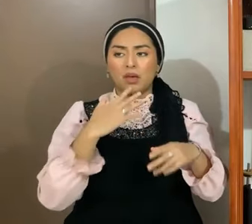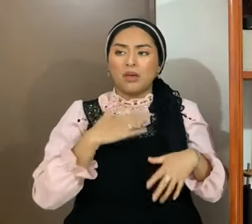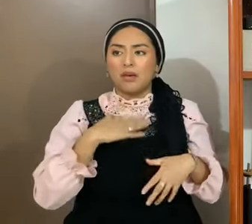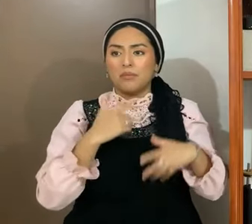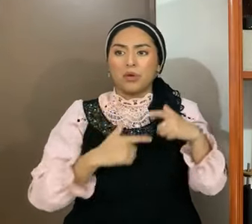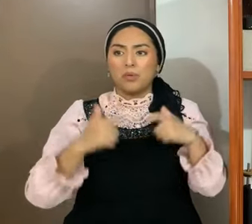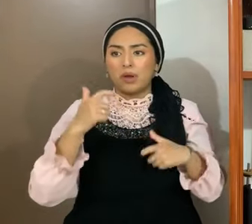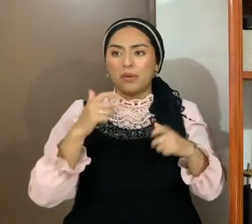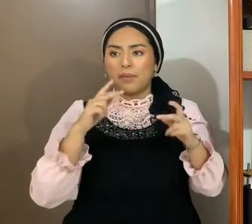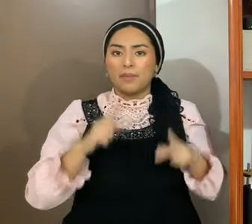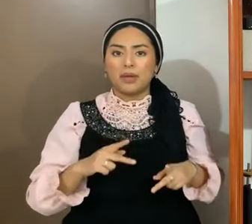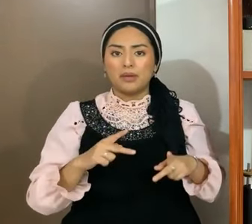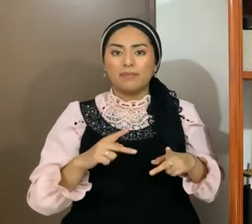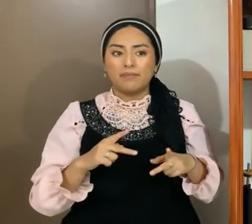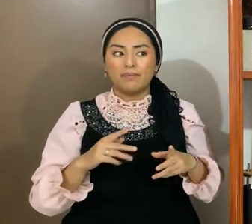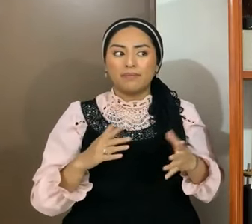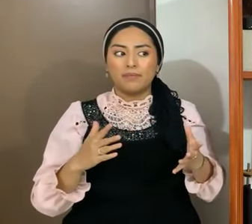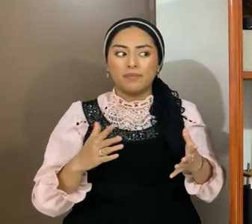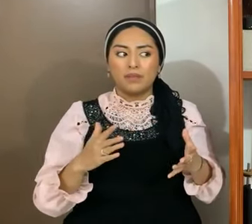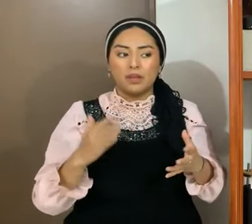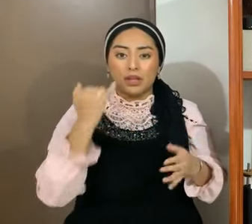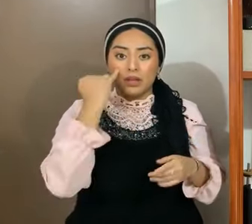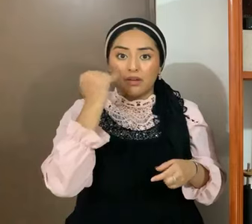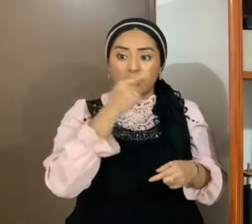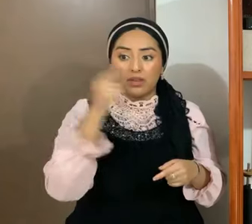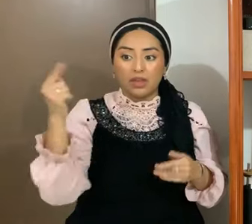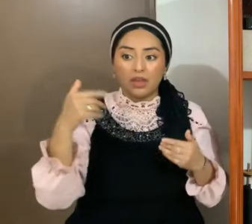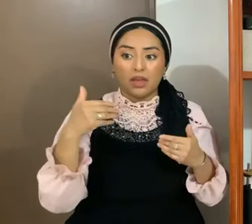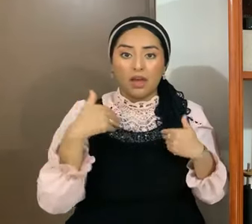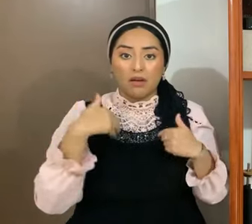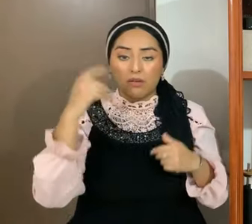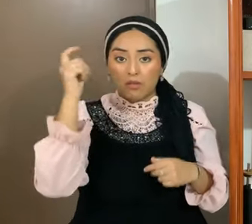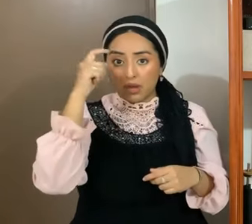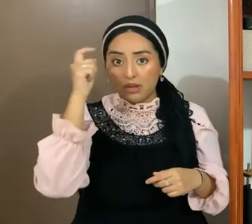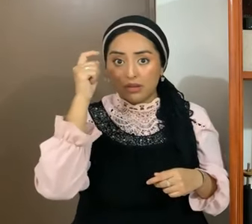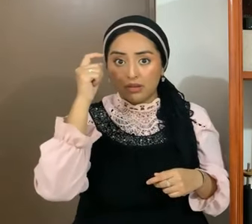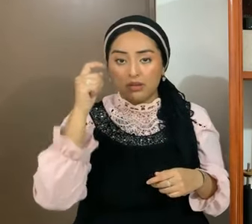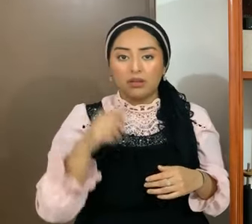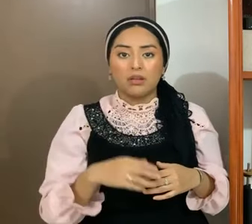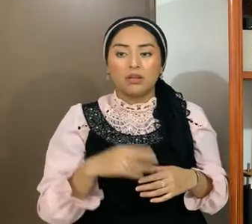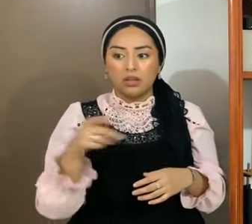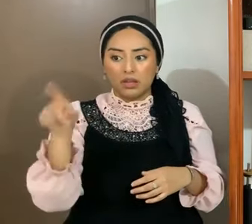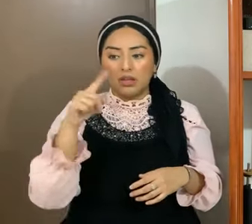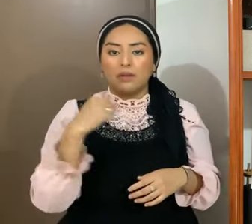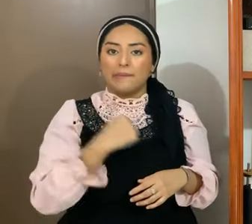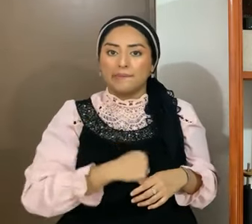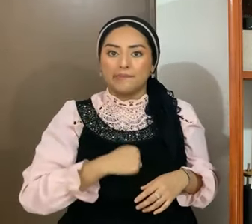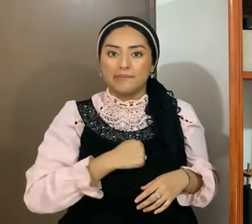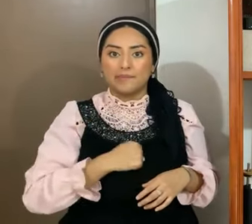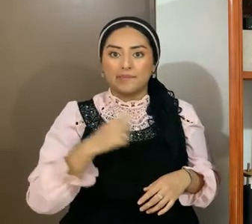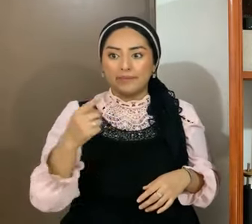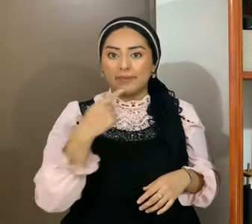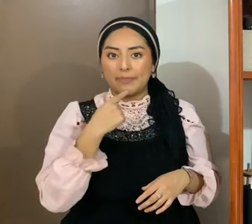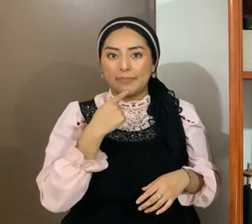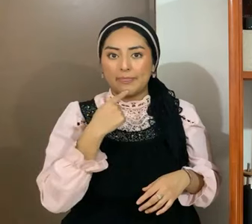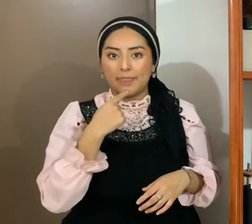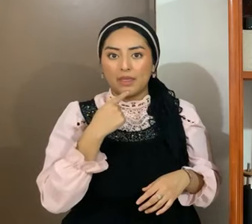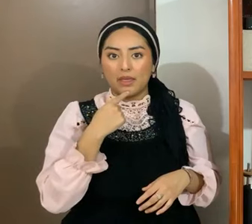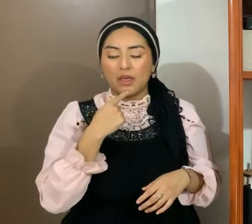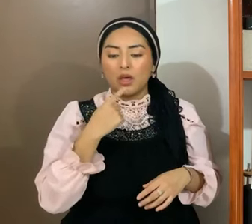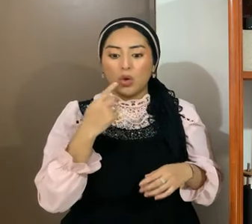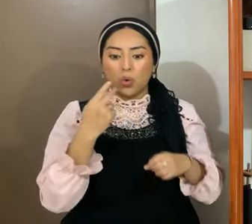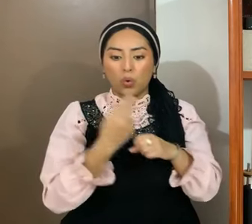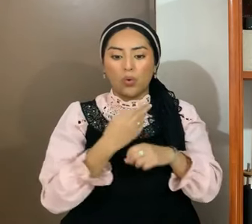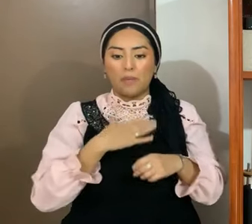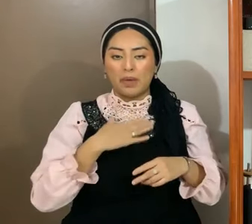esto o el gran lo otro fueran sabias, como dicen serlo, harían teshuvá y dirían: no me digan, díganme